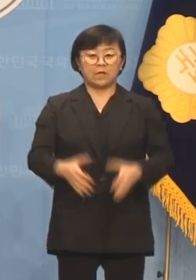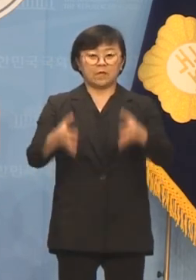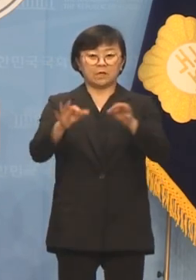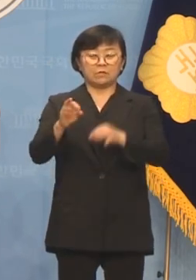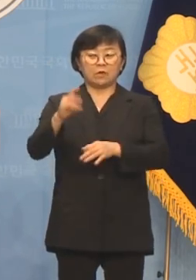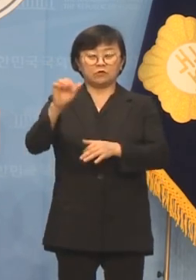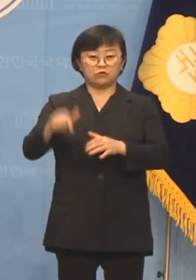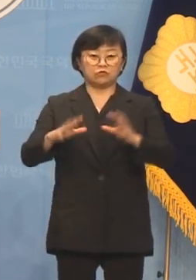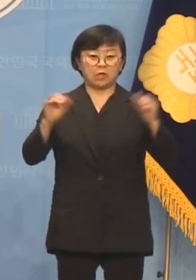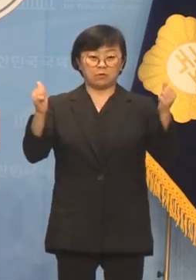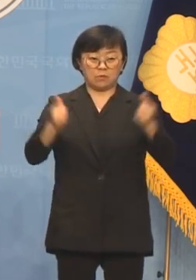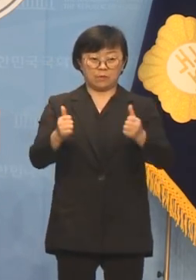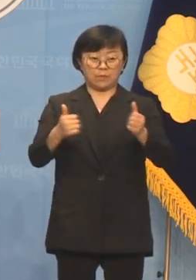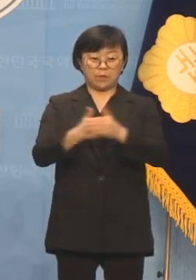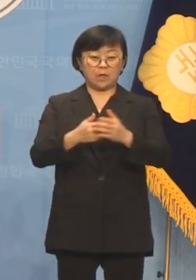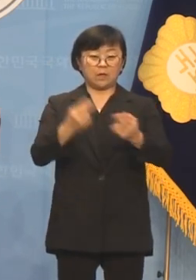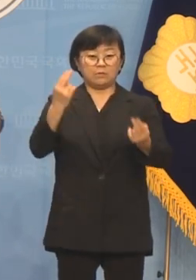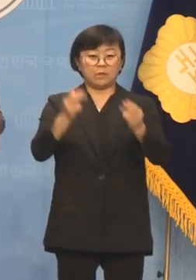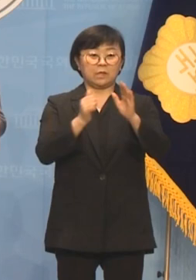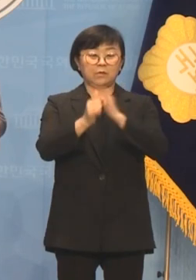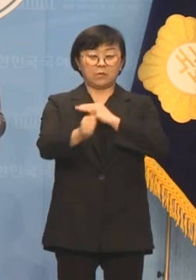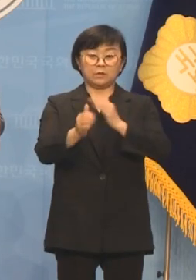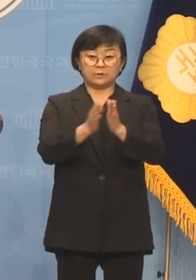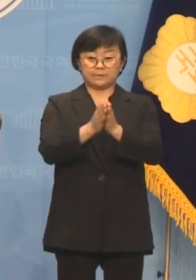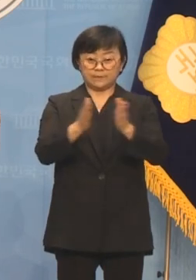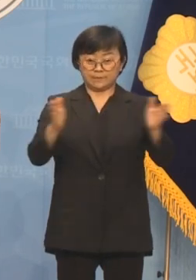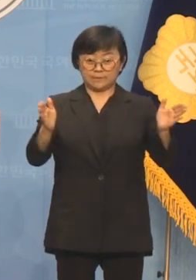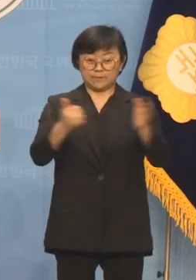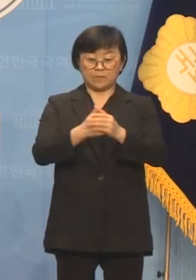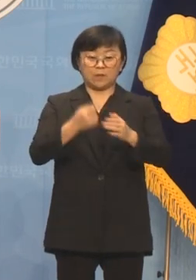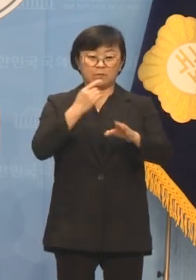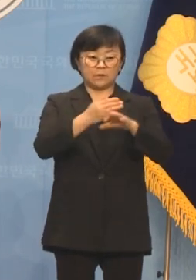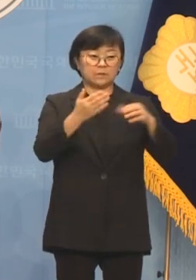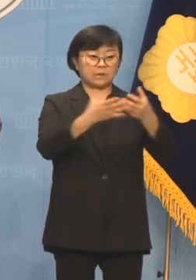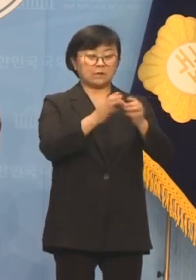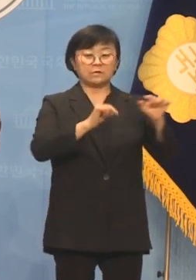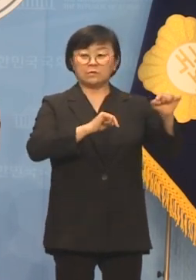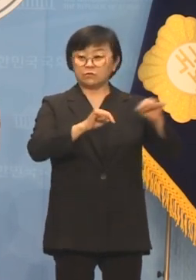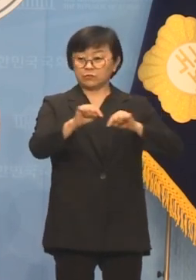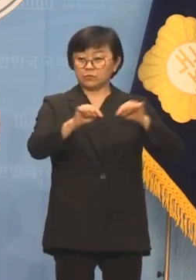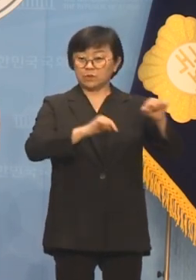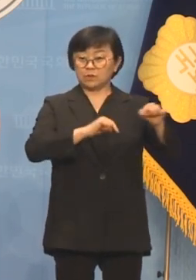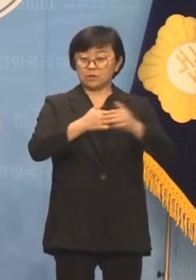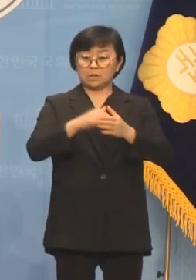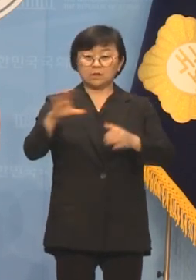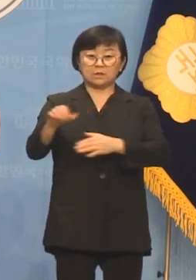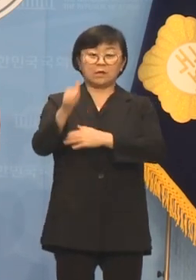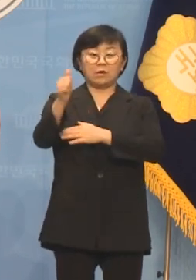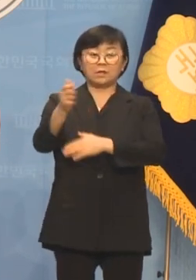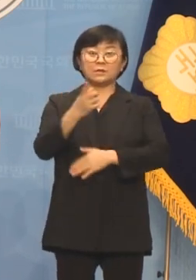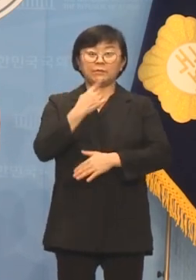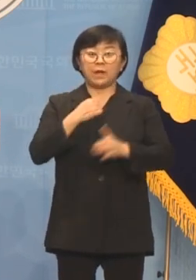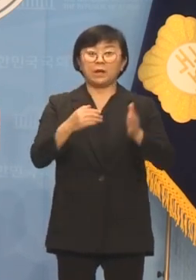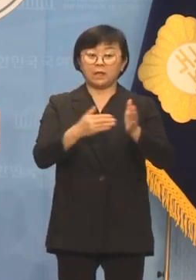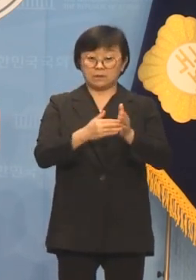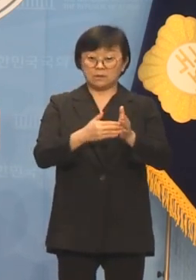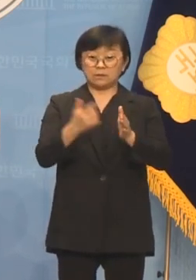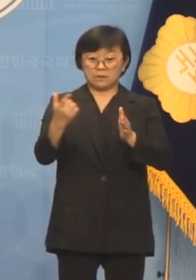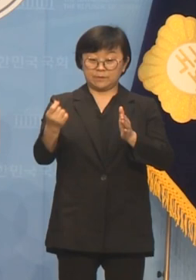김영주 국회의원은 비례대표를 시작으로 민주당 정권에서 장관까지 역임한